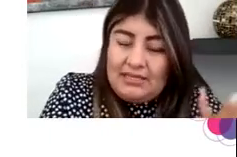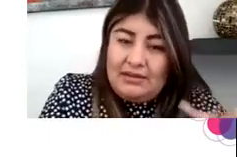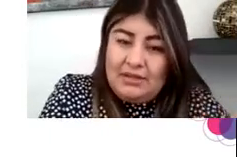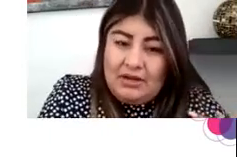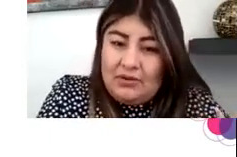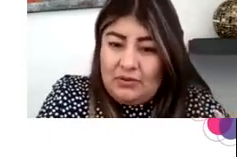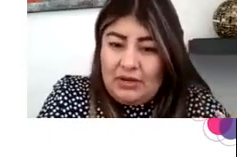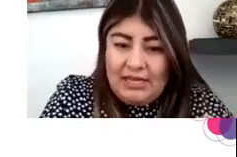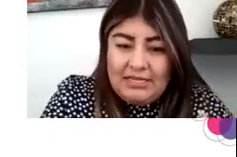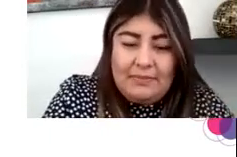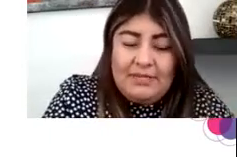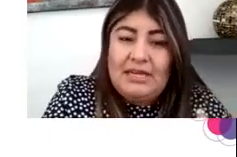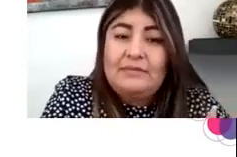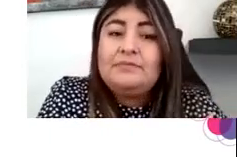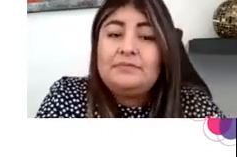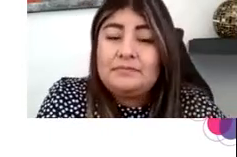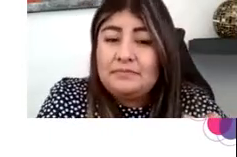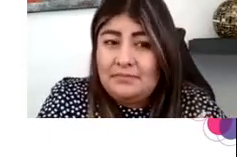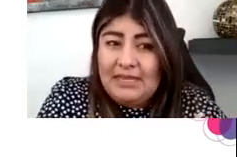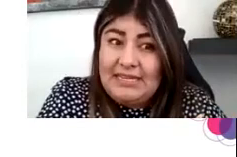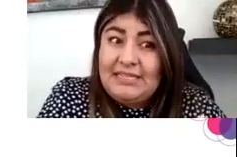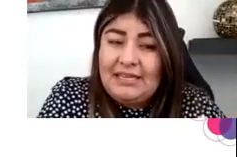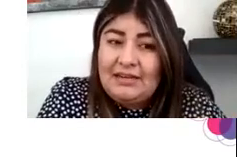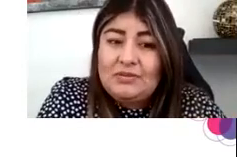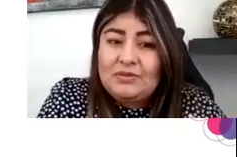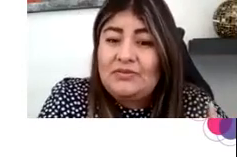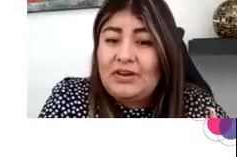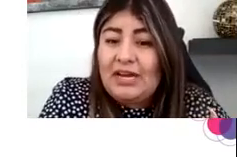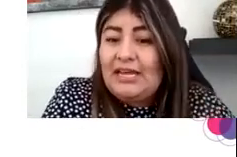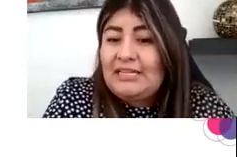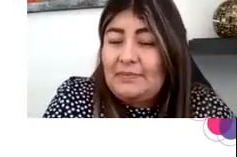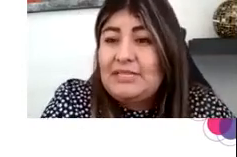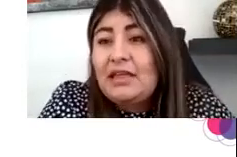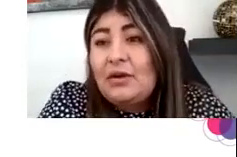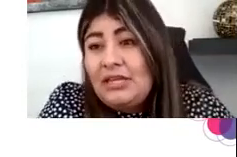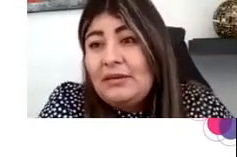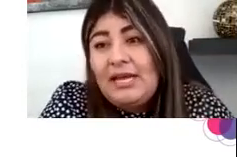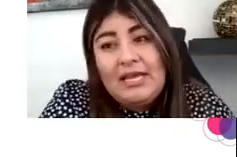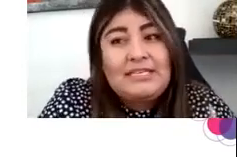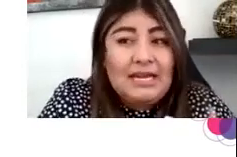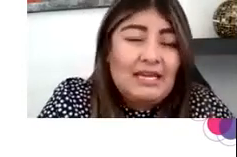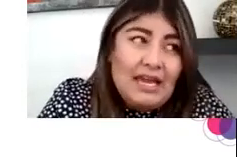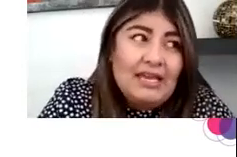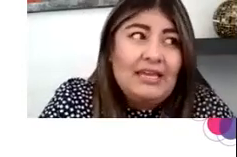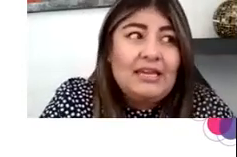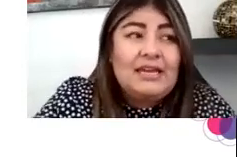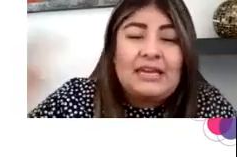Acercamiento a la Cultura de la Discapacidad. En este taller nos vamos a enfocar en la discapacidad auditiva, ya que de ahí es